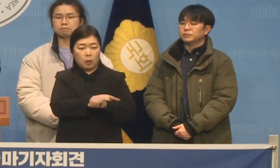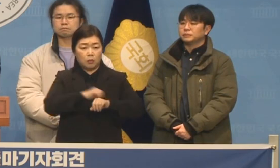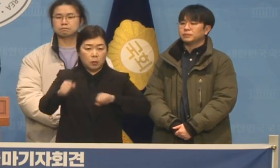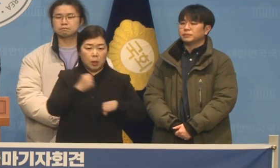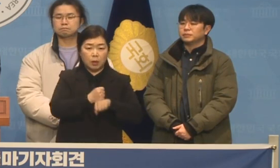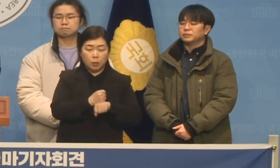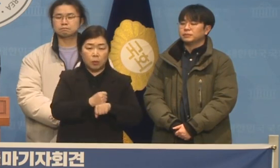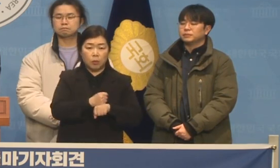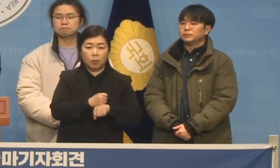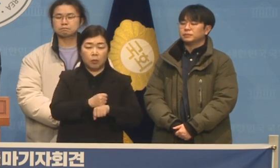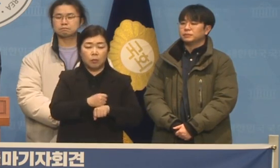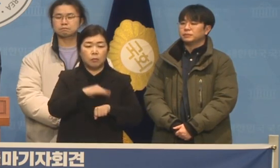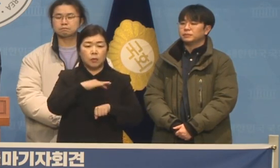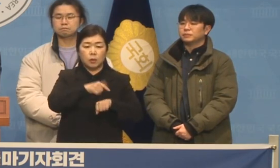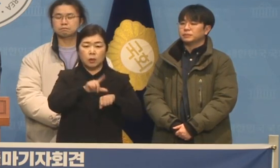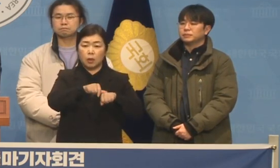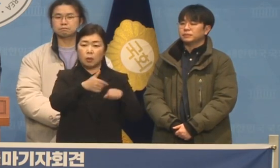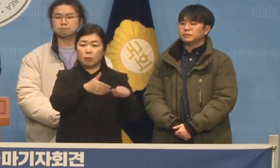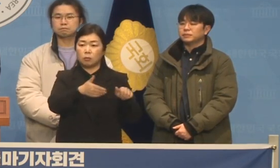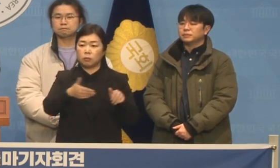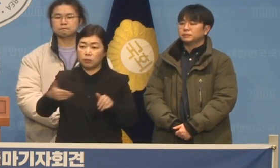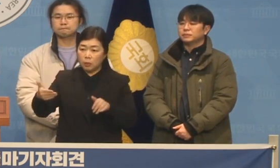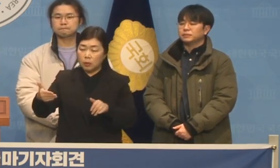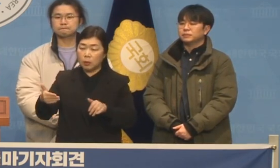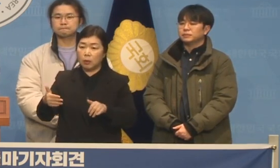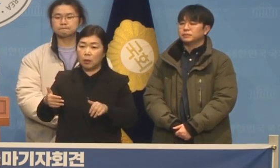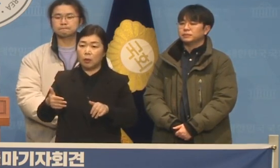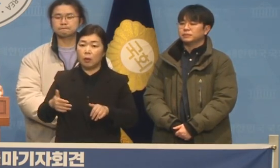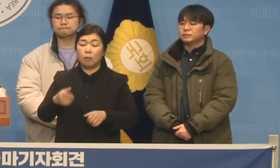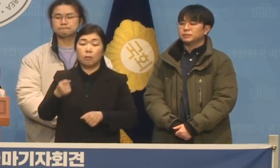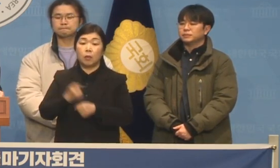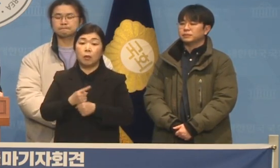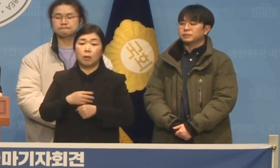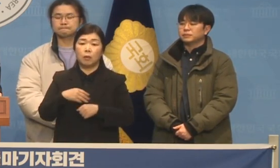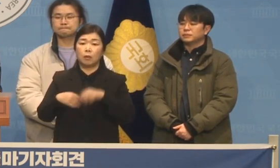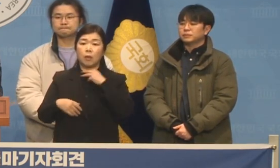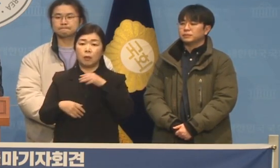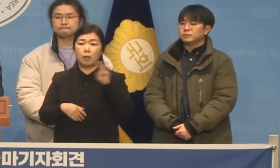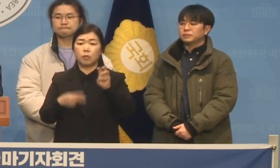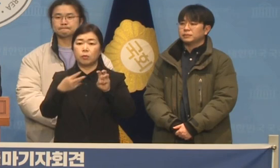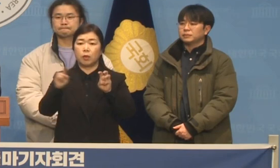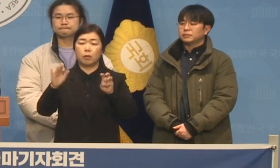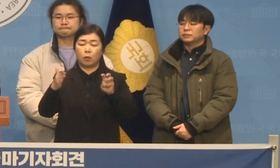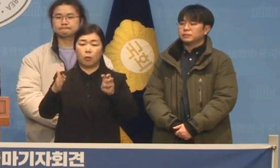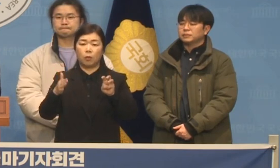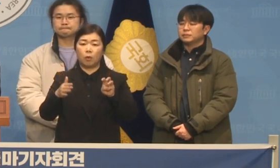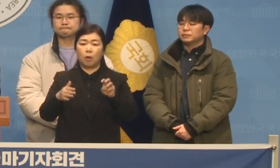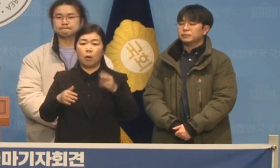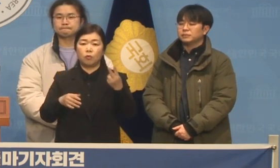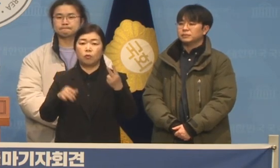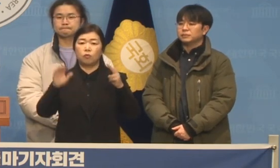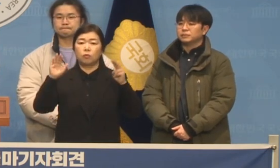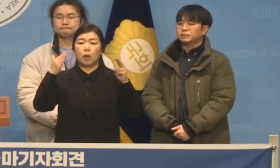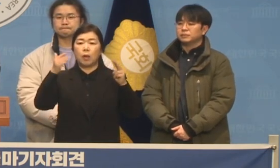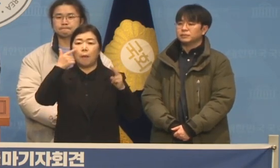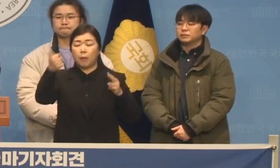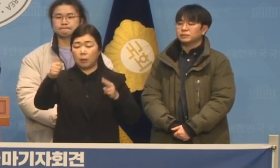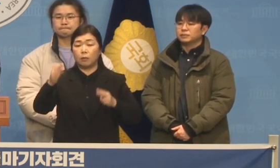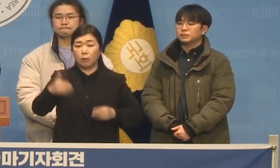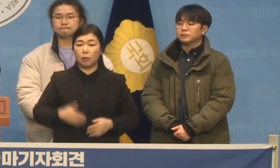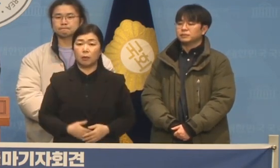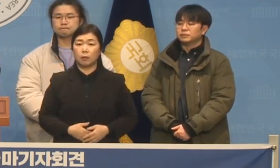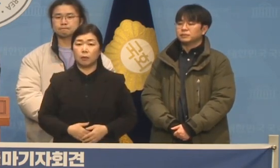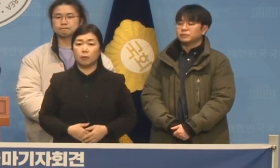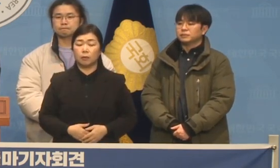두 살 백이 아이의 30대 아빠로서 서대문에서 계속 이어지고 있습니다. 바로 그 서대문,